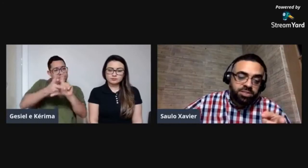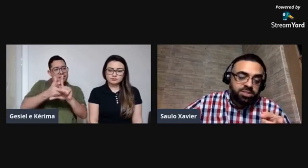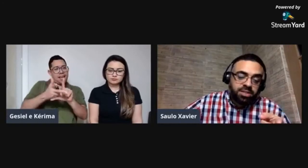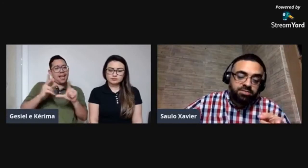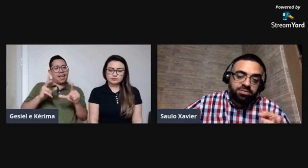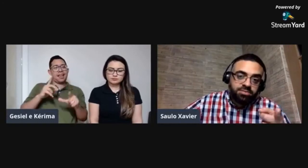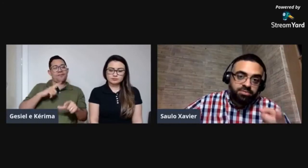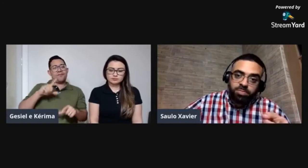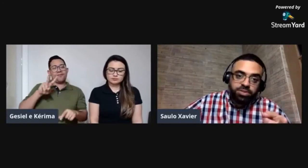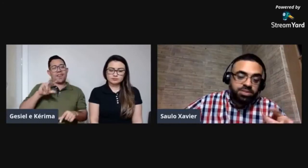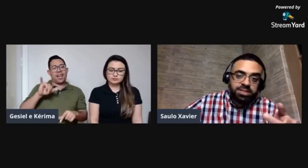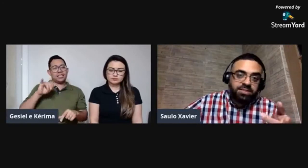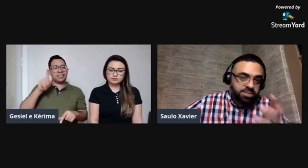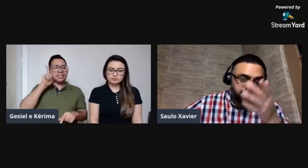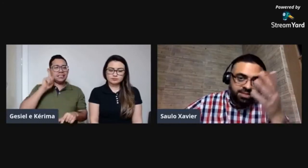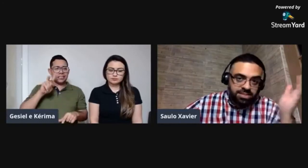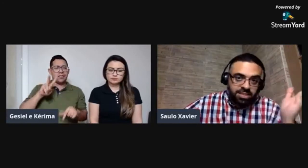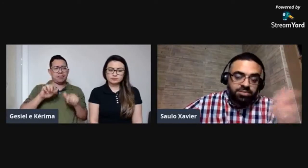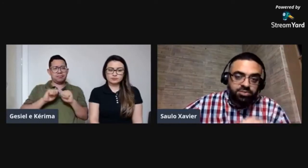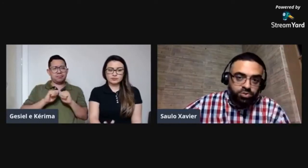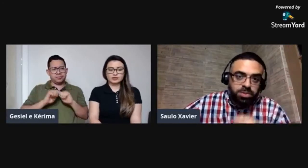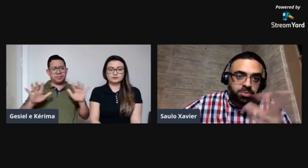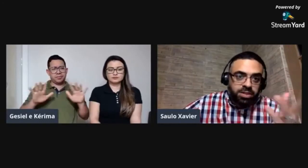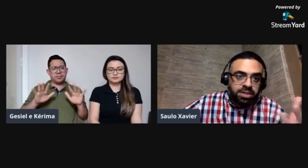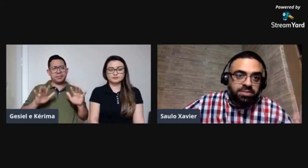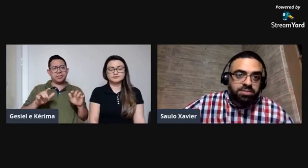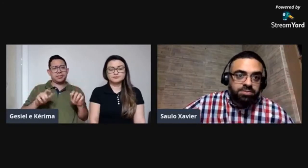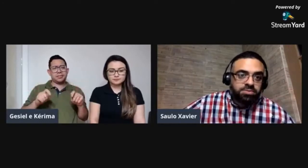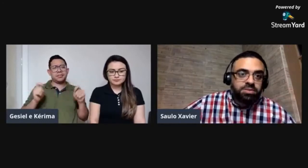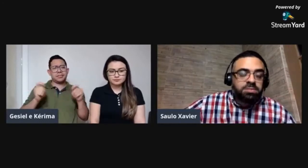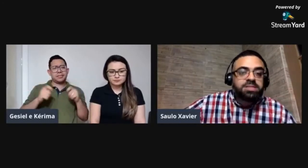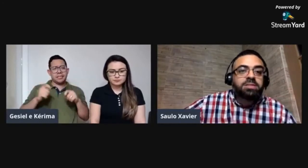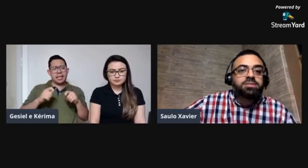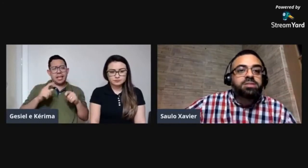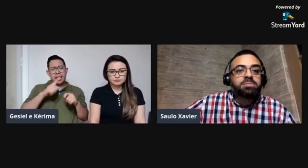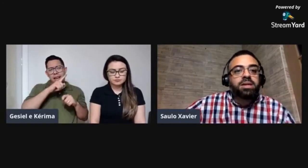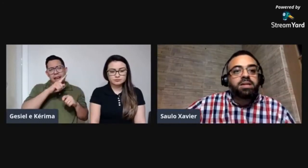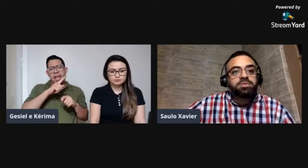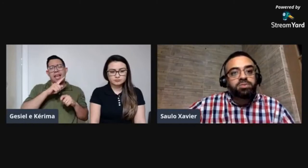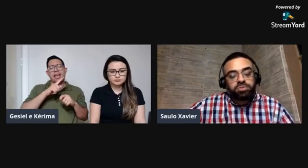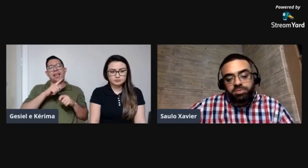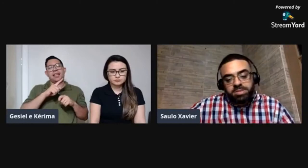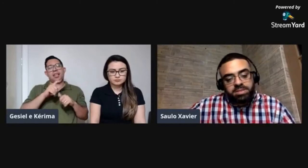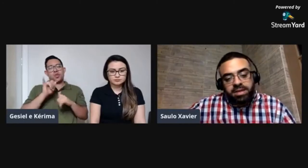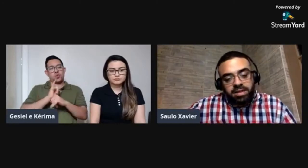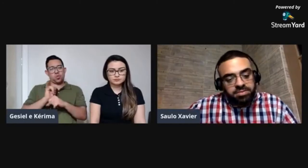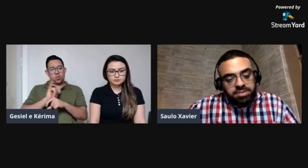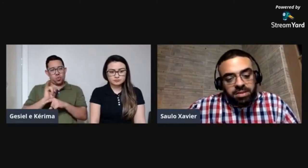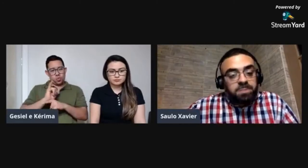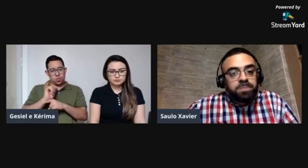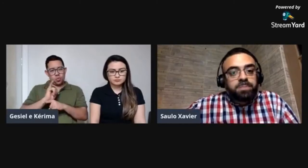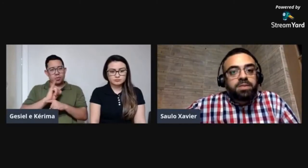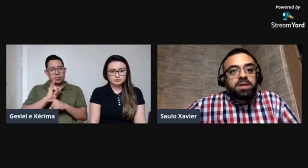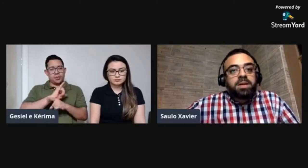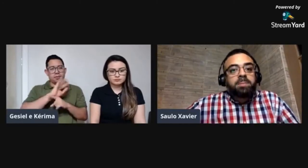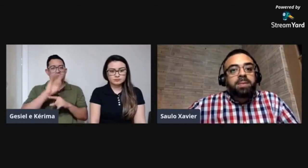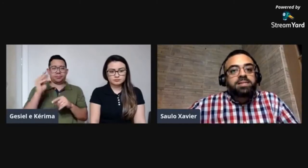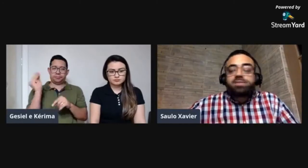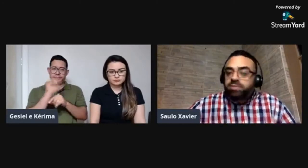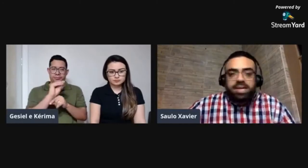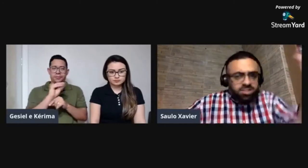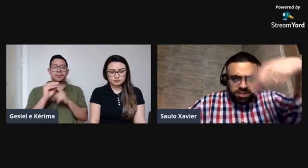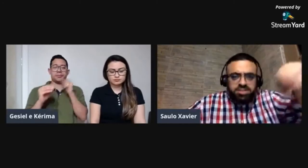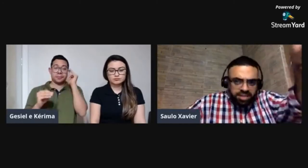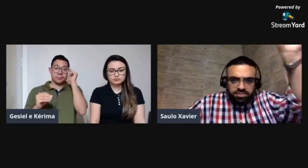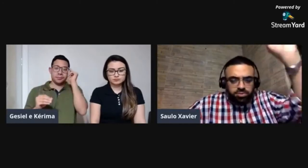Depois o Gesiel pode tentar ver se dá certo de subir para o canal do Libras A2 também lá no YouTube, se der, não sei. Mas